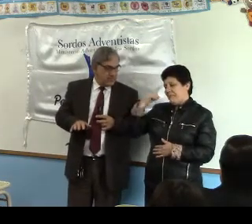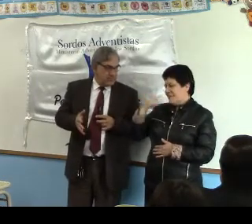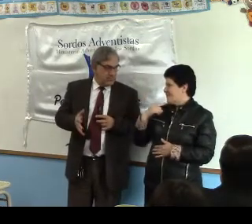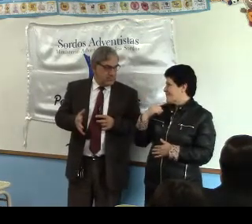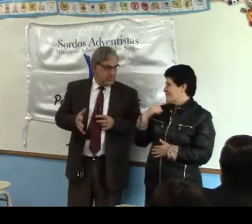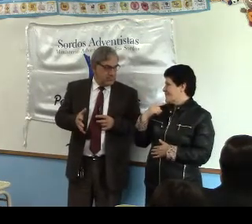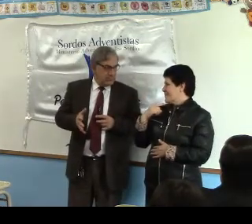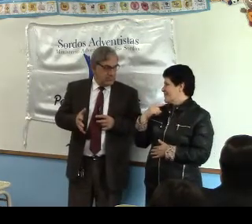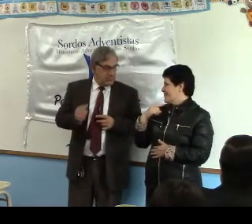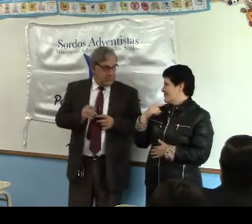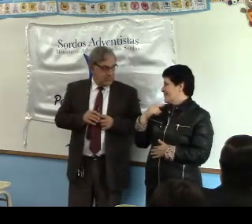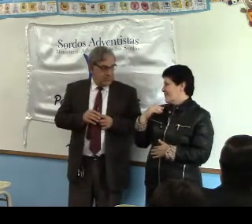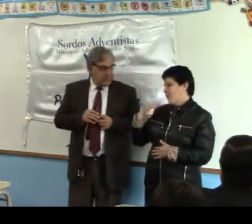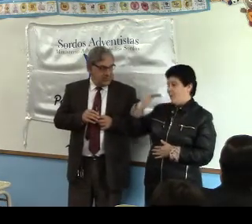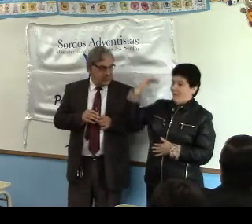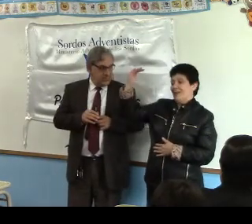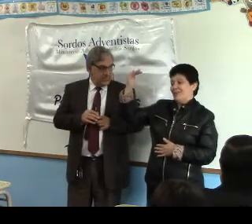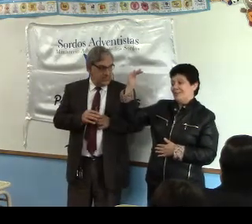¿Petizo?